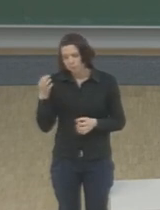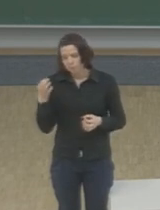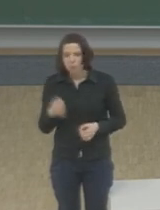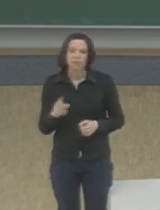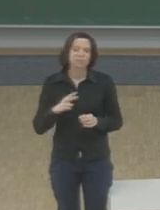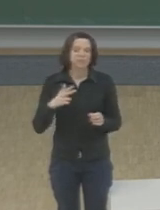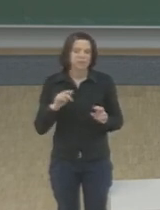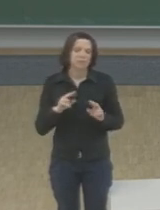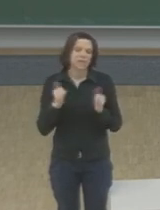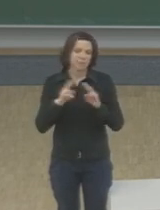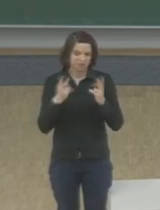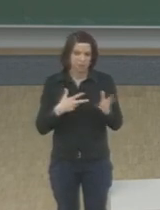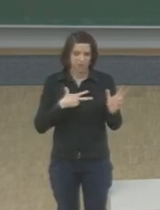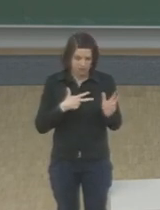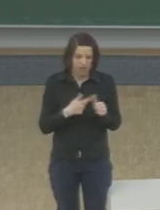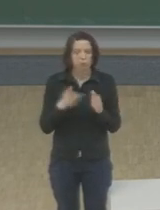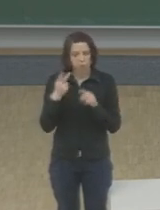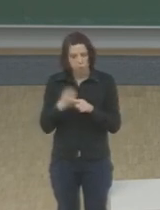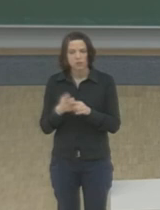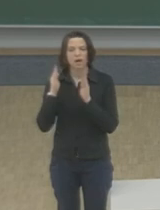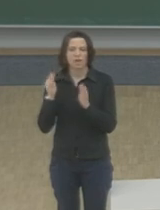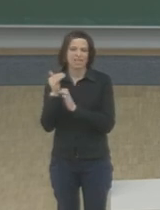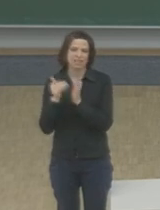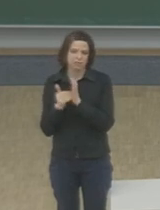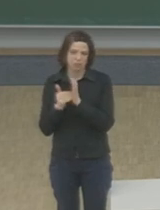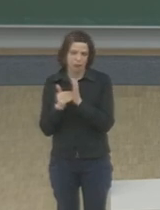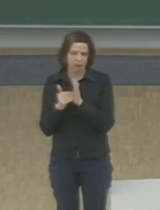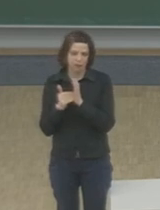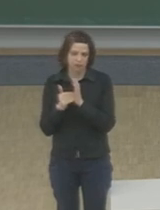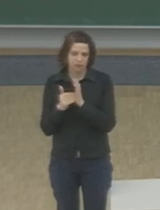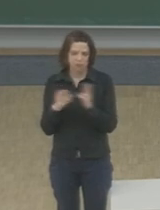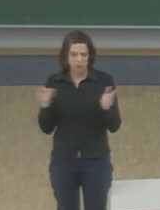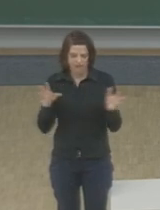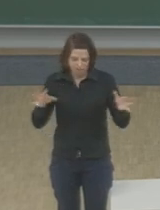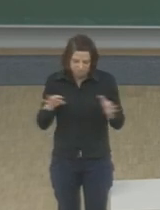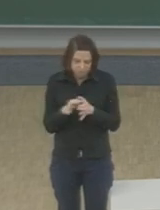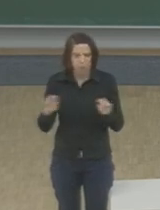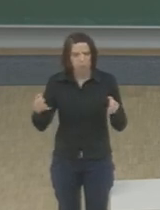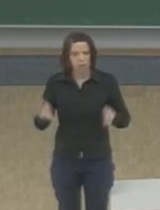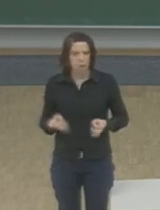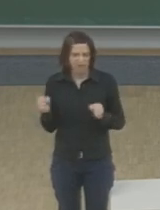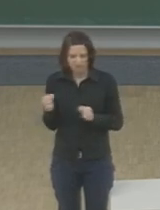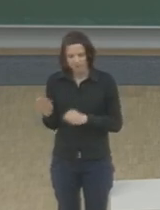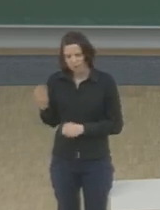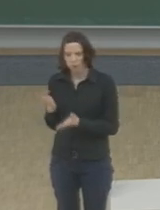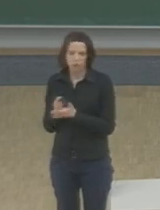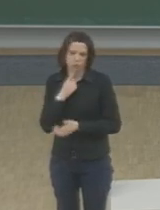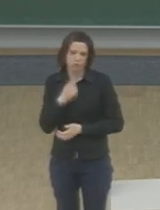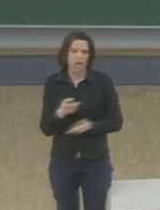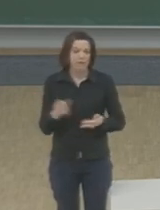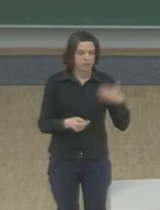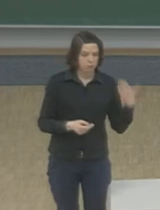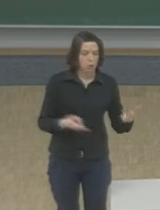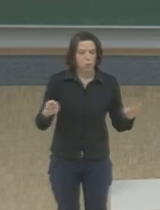von Lebenswirklichkeit und fachlicher Systematik, wie es Heinrich Winter formuliert hat. Es gibt da kein einfaches